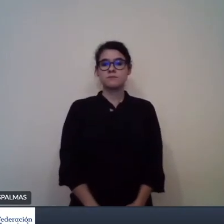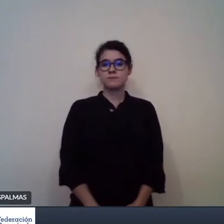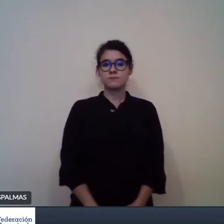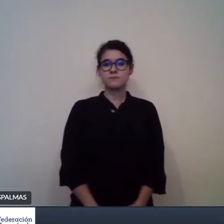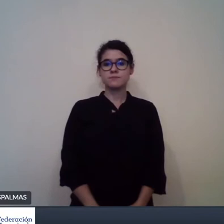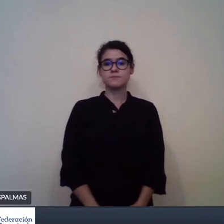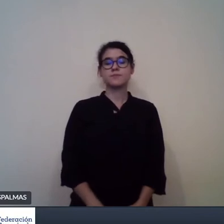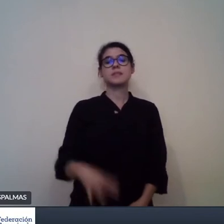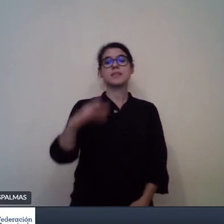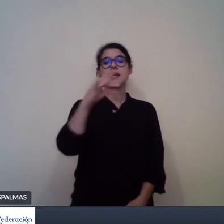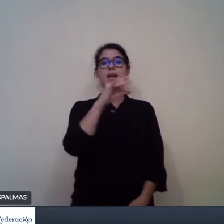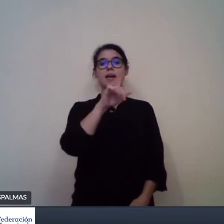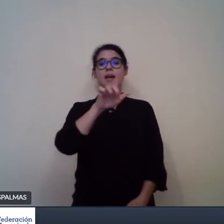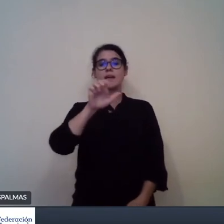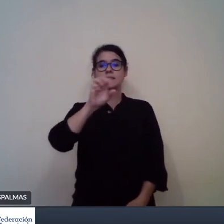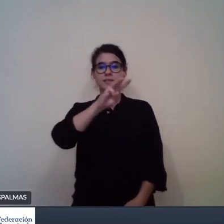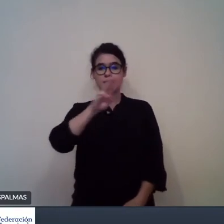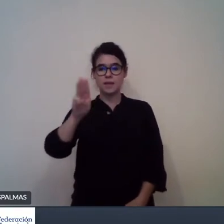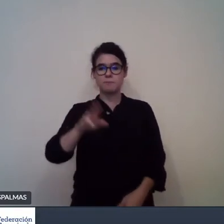Sleep, y